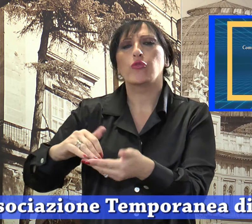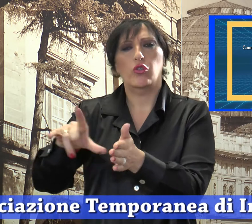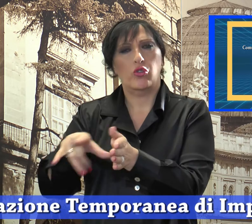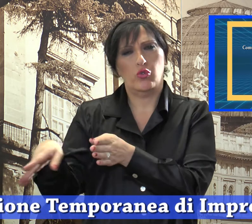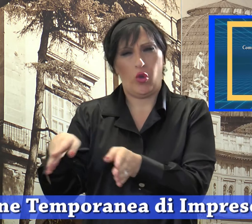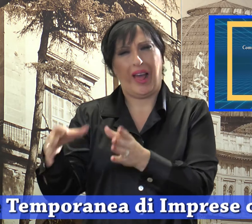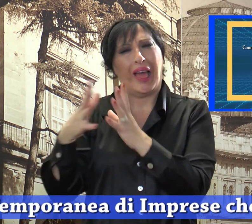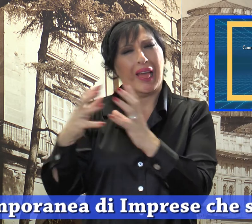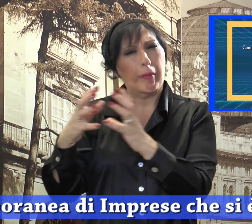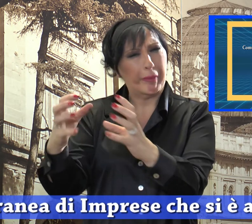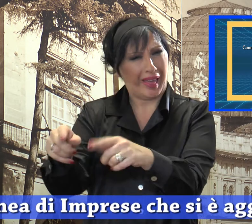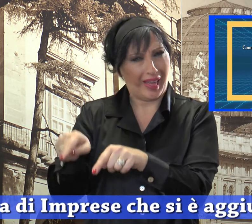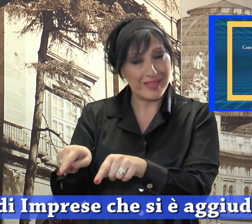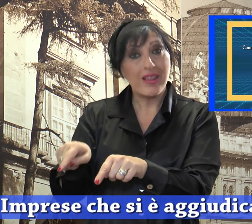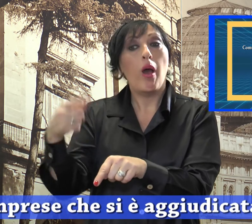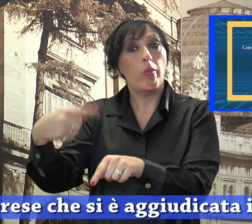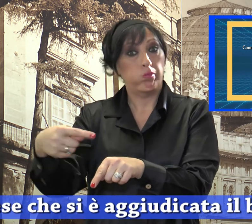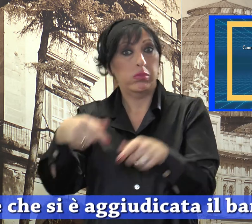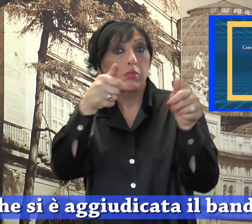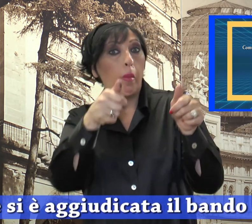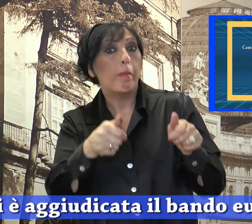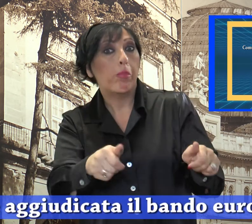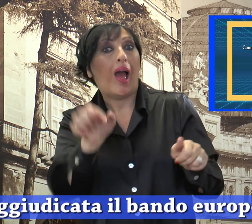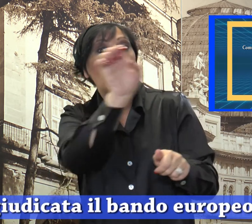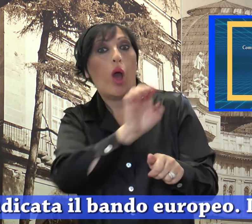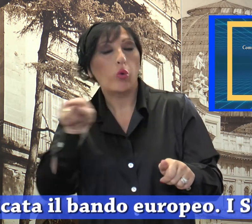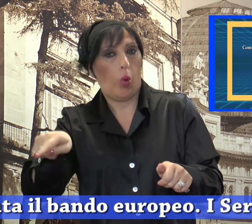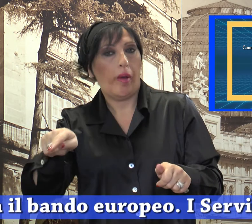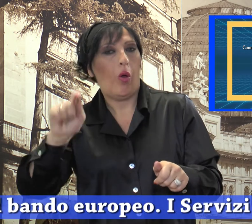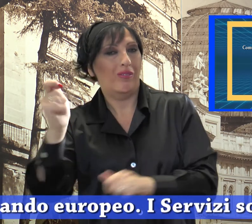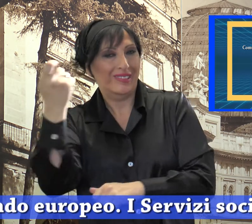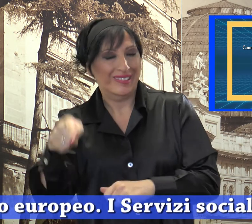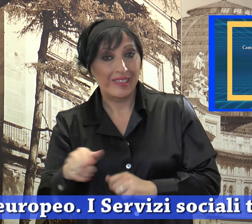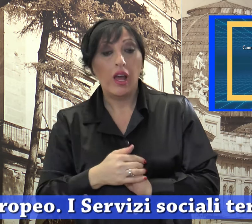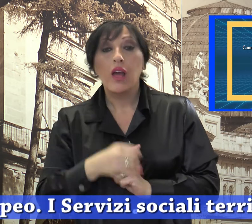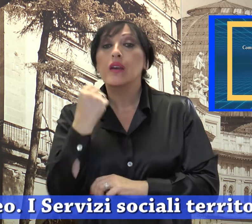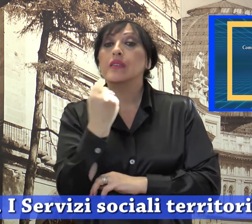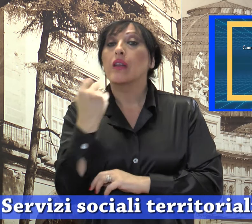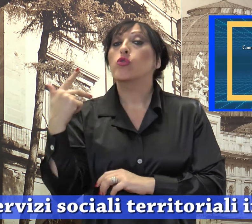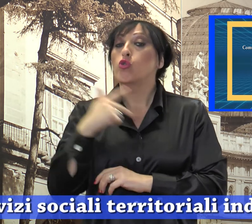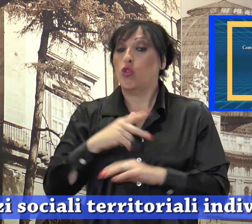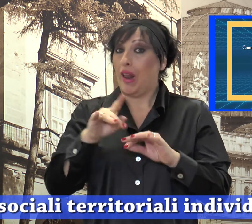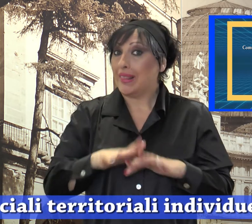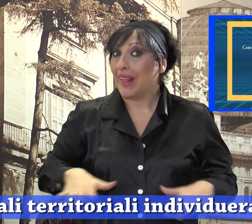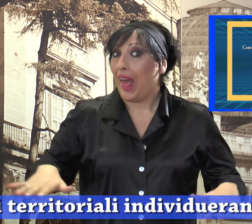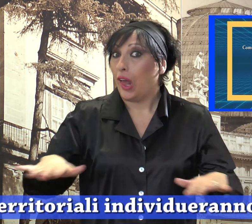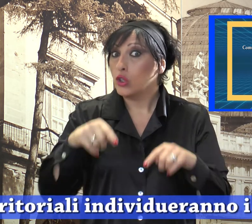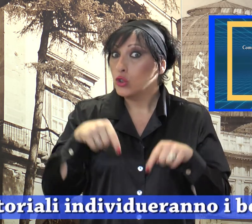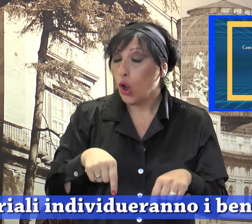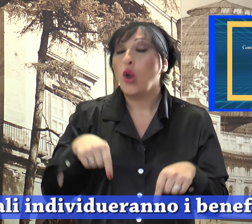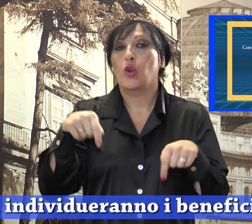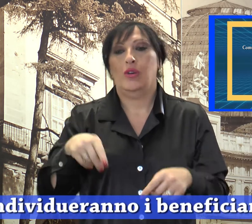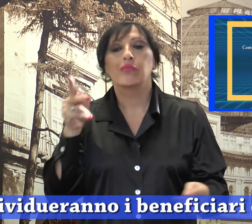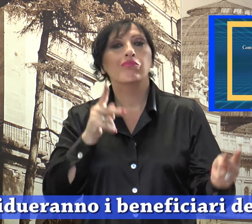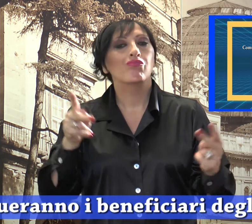di imprese che si è aggiudicata il bando europeo. I servizi sociali territoriali individueranno